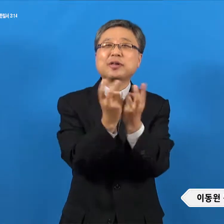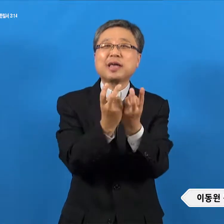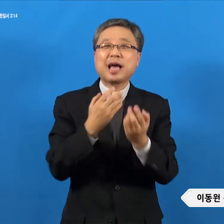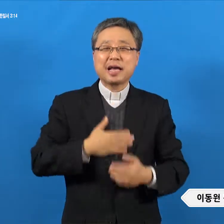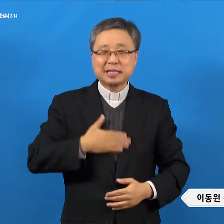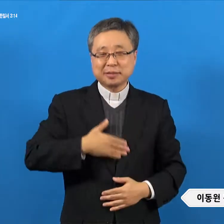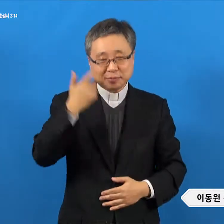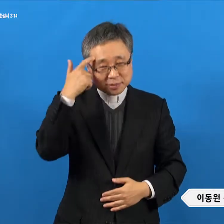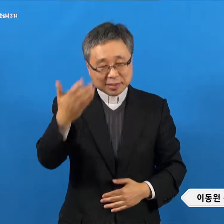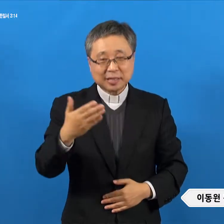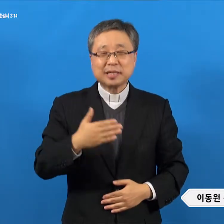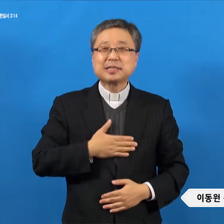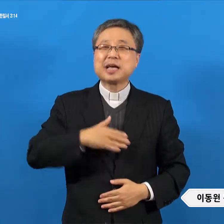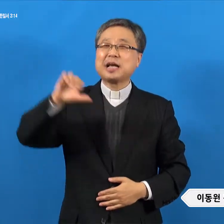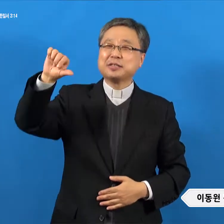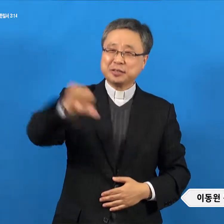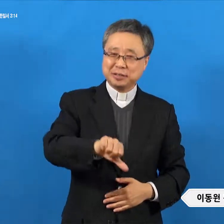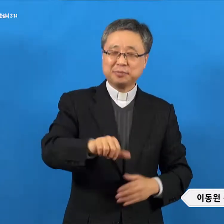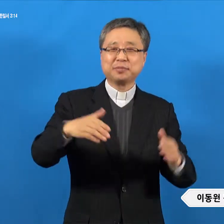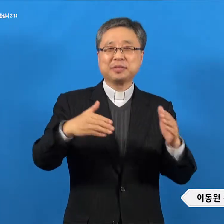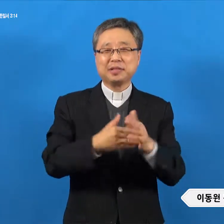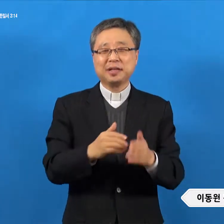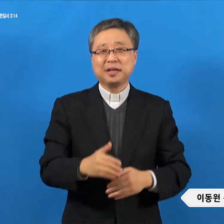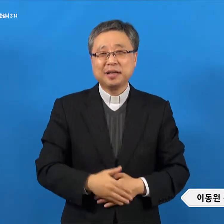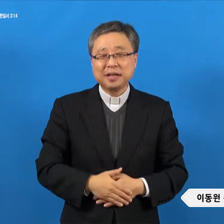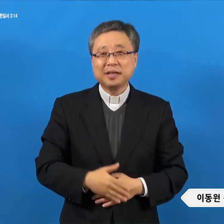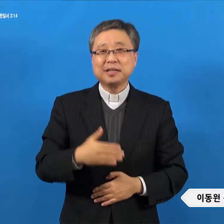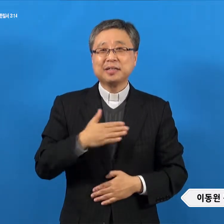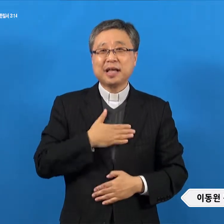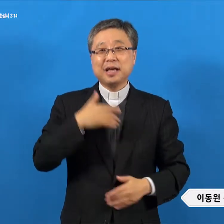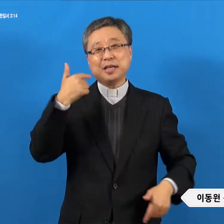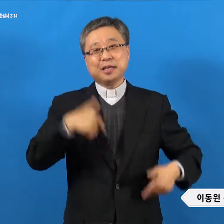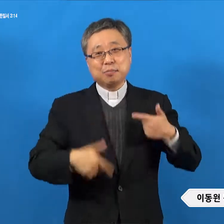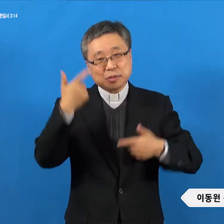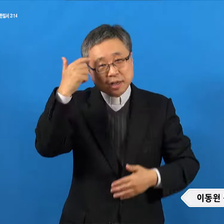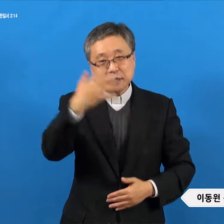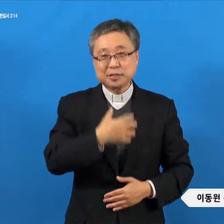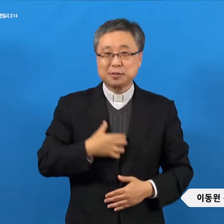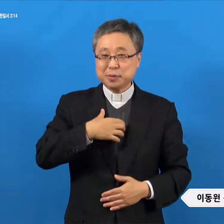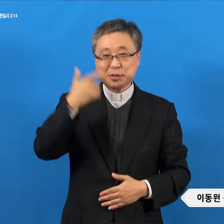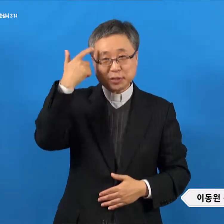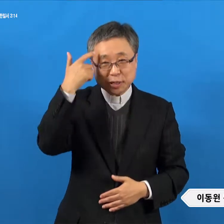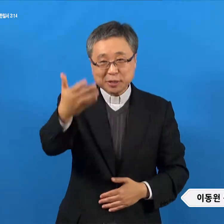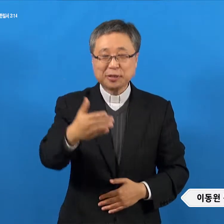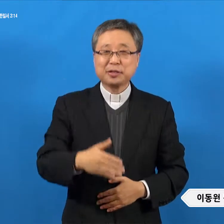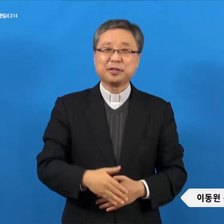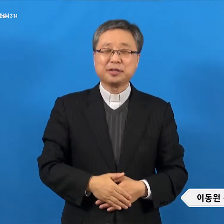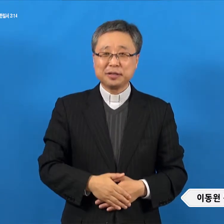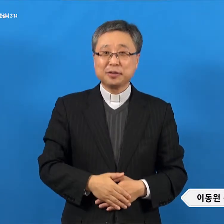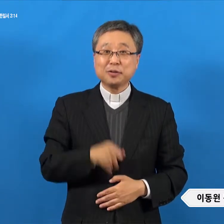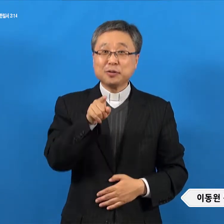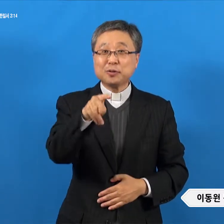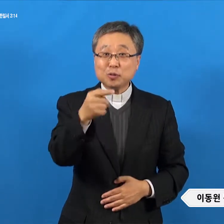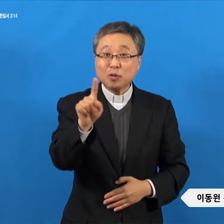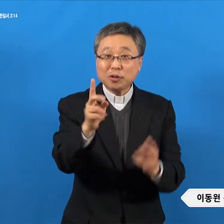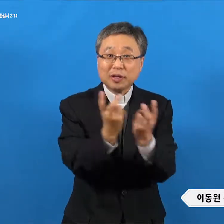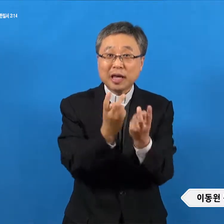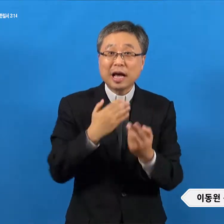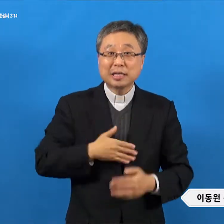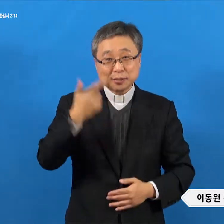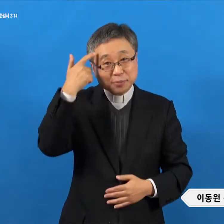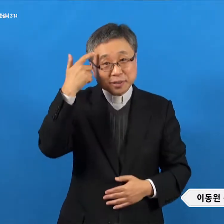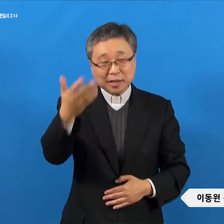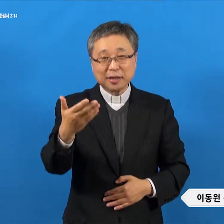아십니까? 예, 제가 졌습니다. 네, 제가 기뻤을까요? 슬펐을까요? 그것도 어떻게